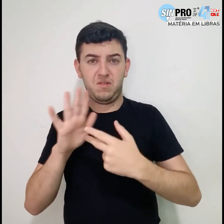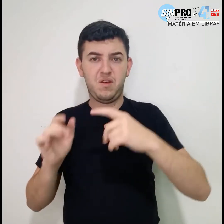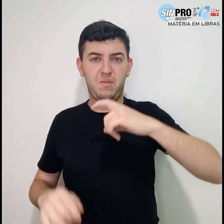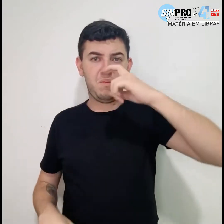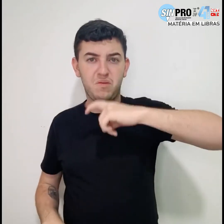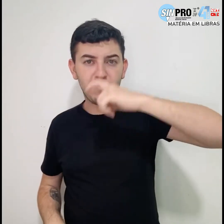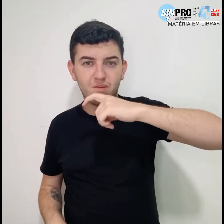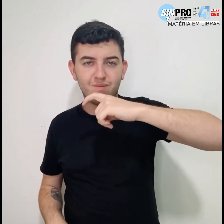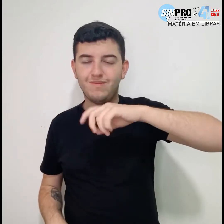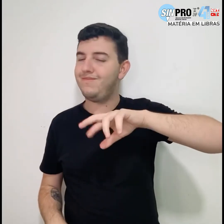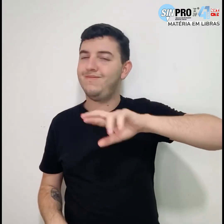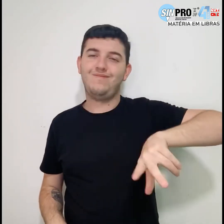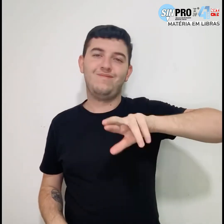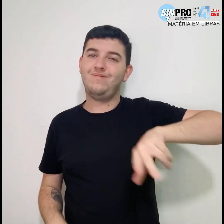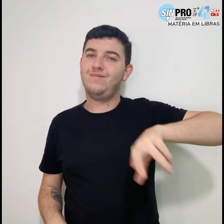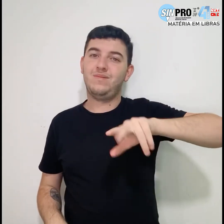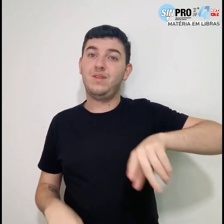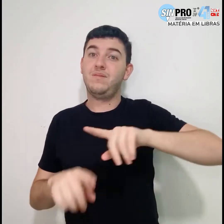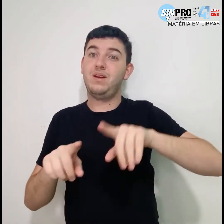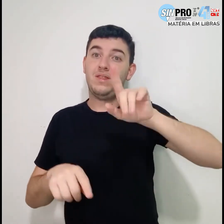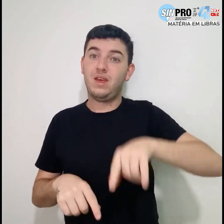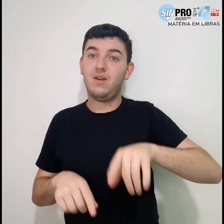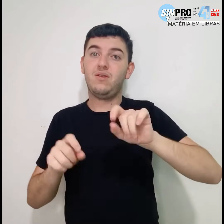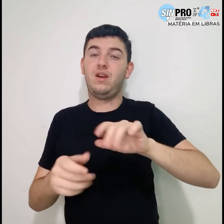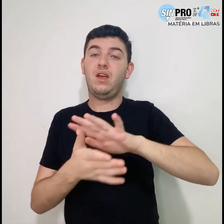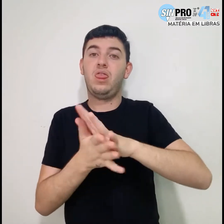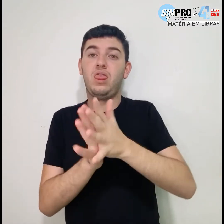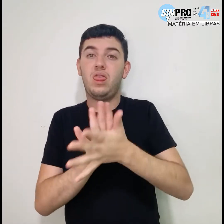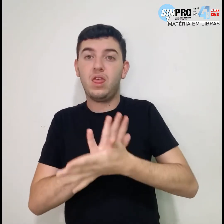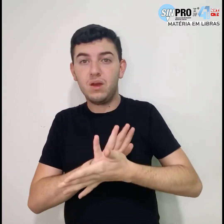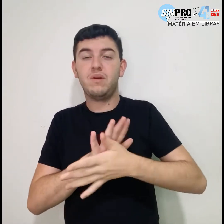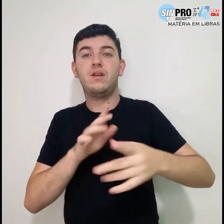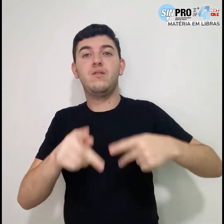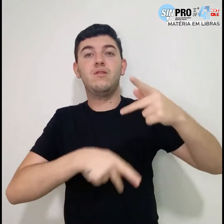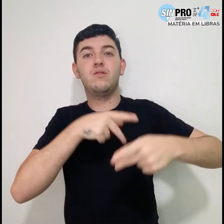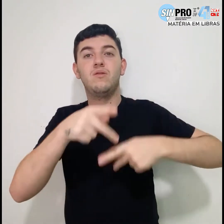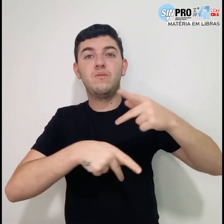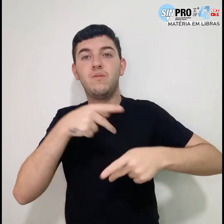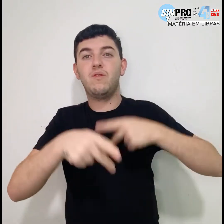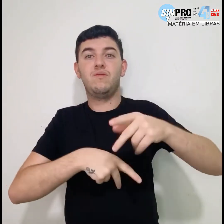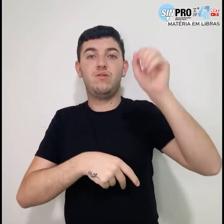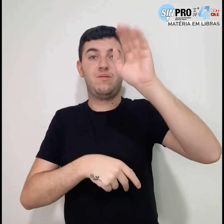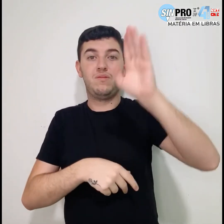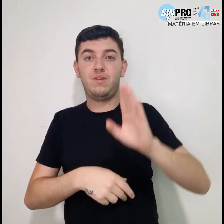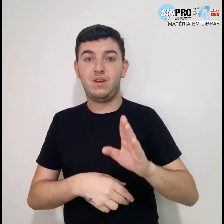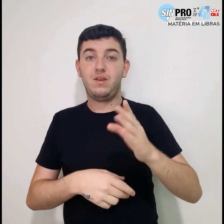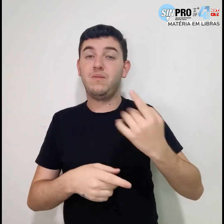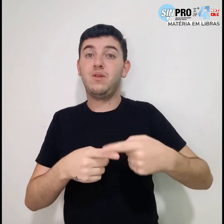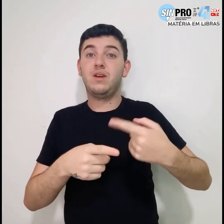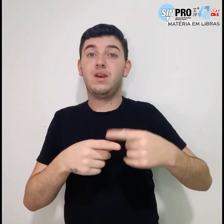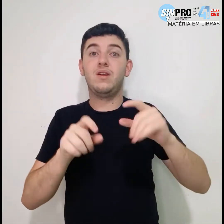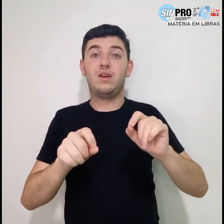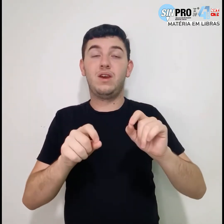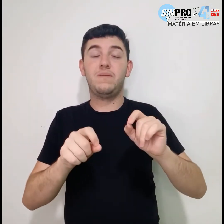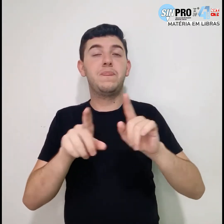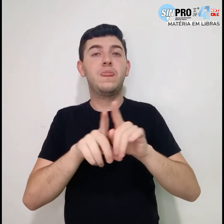É um genocídio do Estado, uma vez que o Brasil só perde em número de mortes para os Estados Unidos da América.